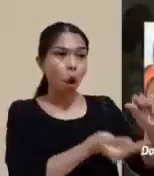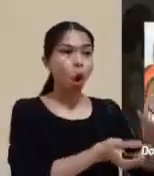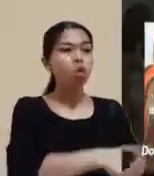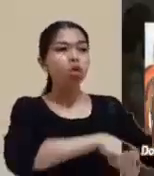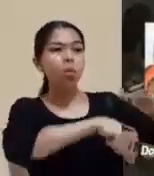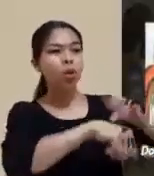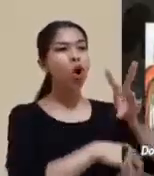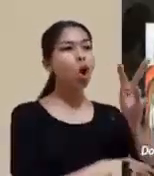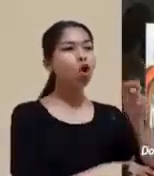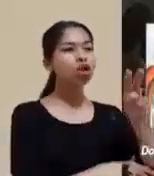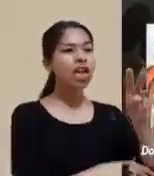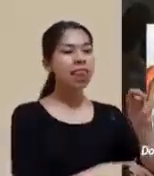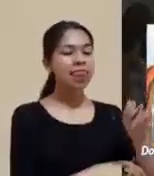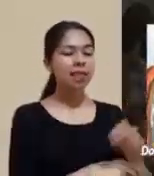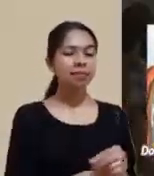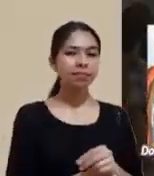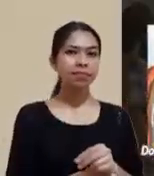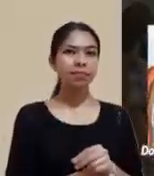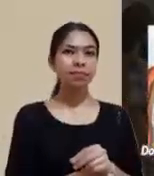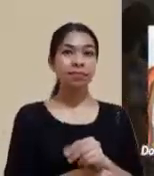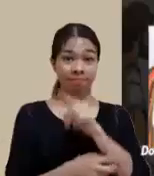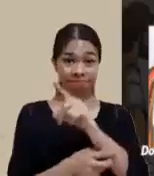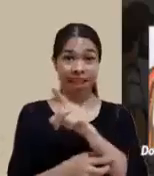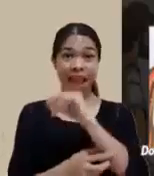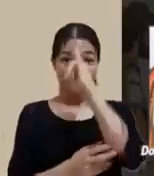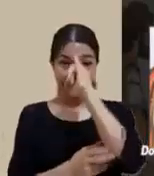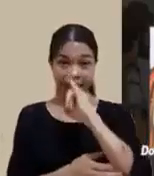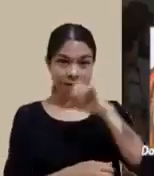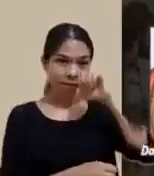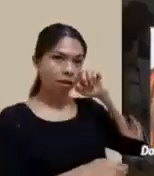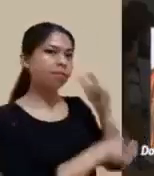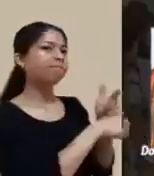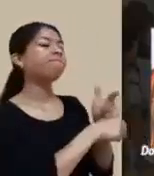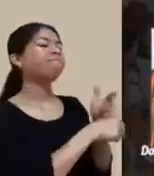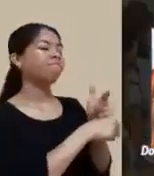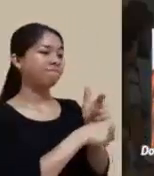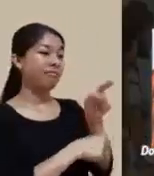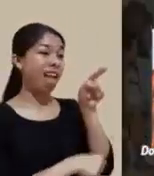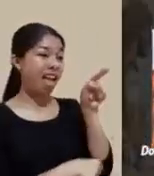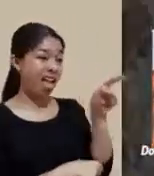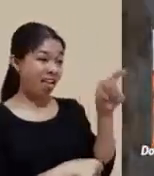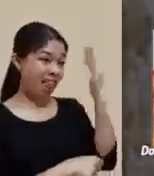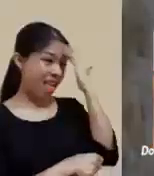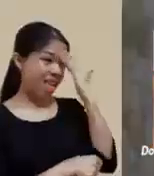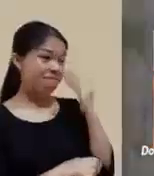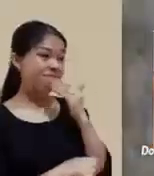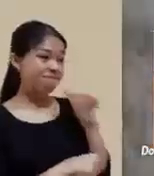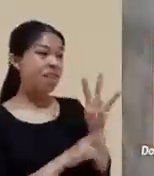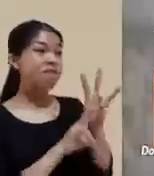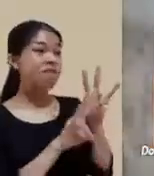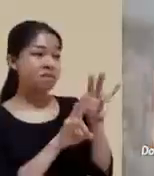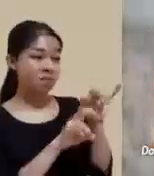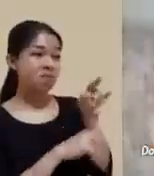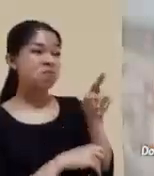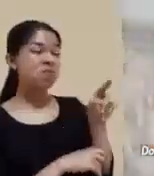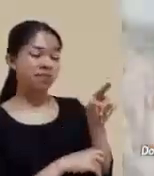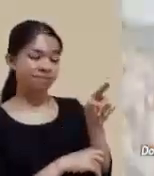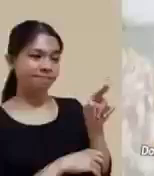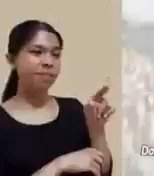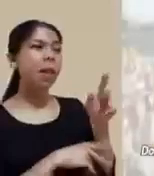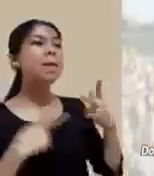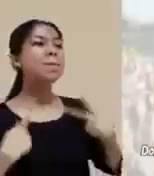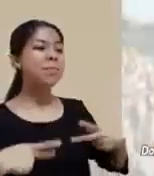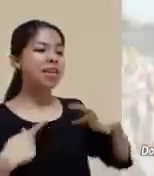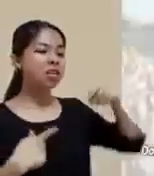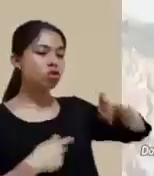por 80. El amo tuvo que reconocer que su mal administrador había procedido con habilidad, pues